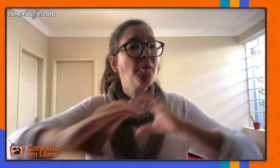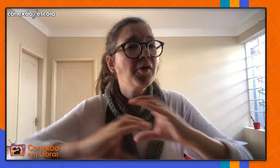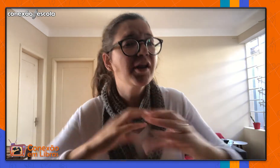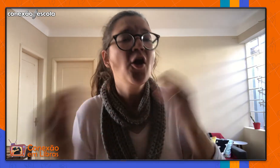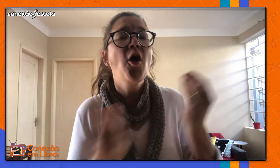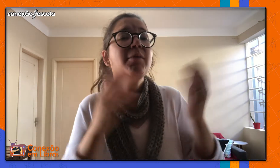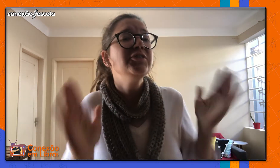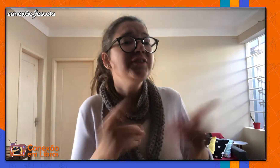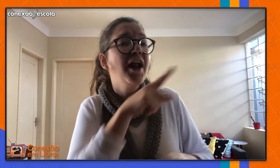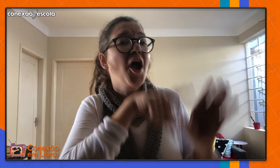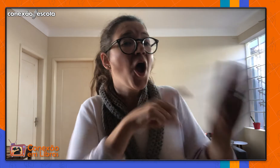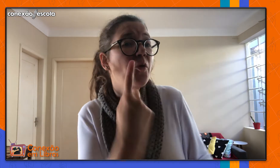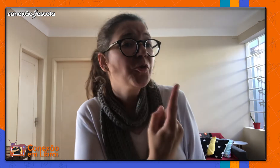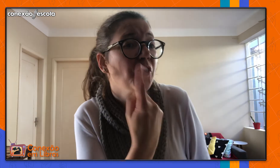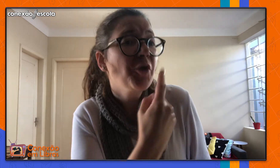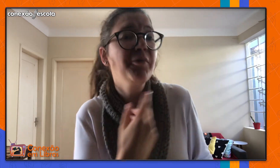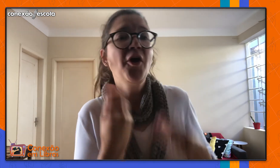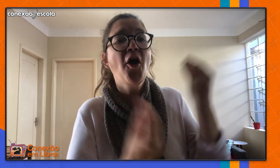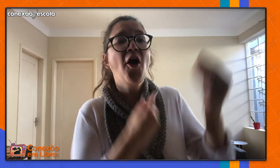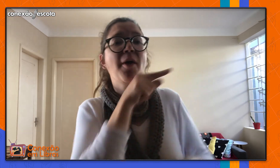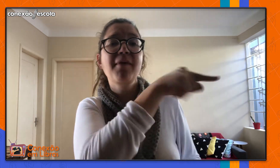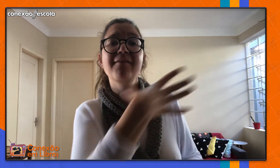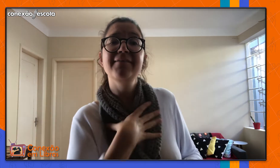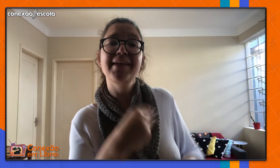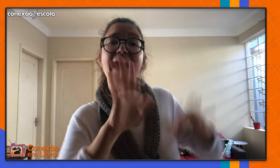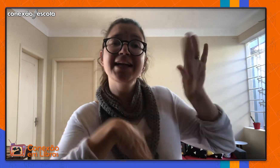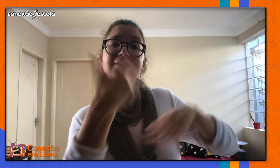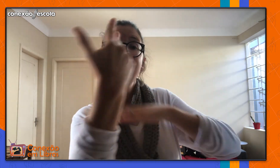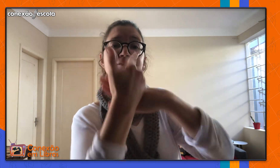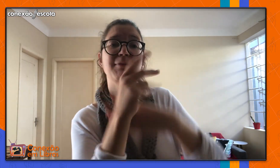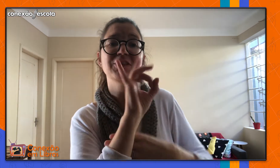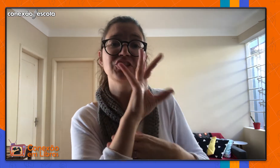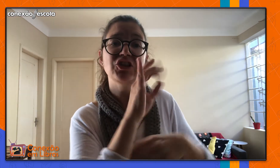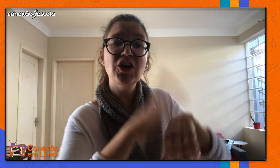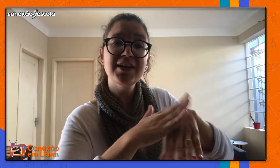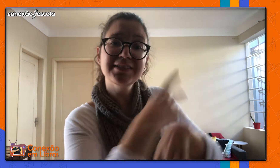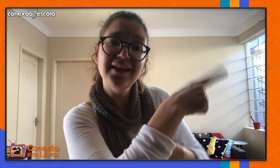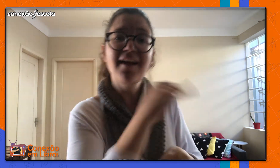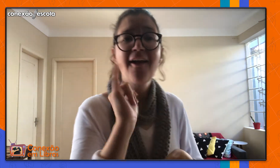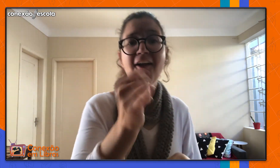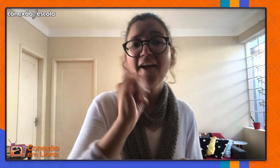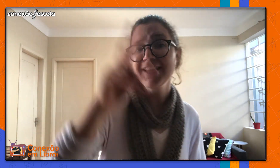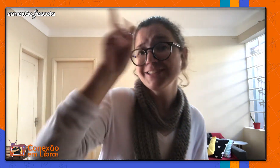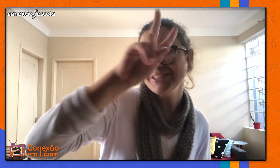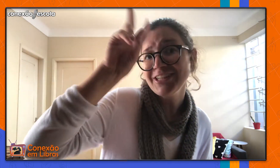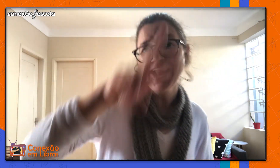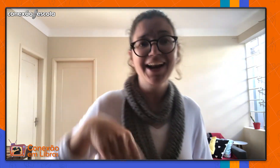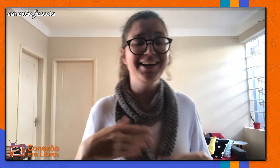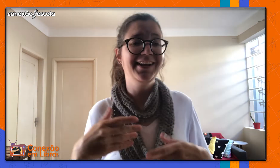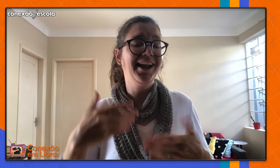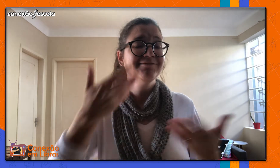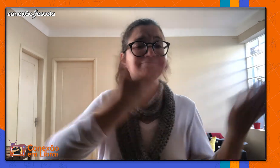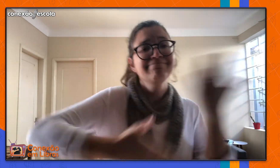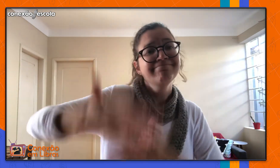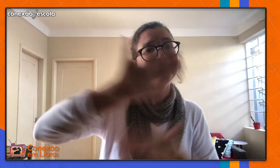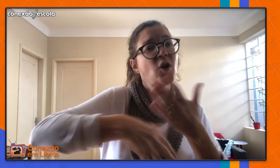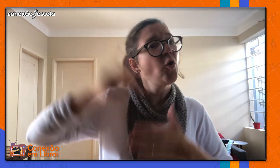como estimular, como se comunicar, como desenvolver a autonomia dos filhos surdos. Então eu posto vídeos da minha